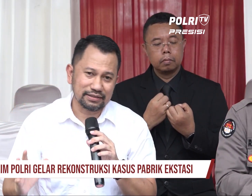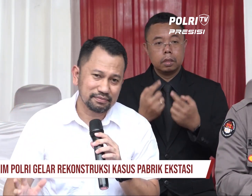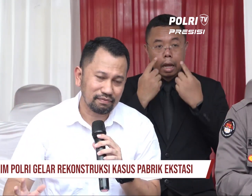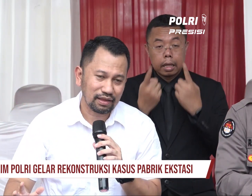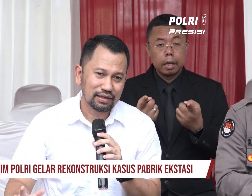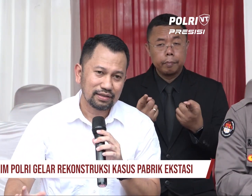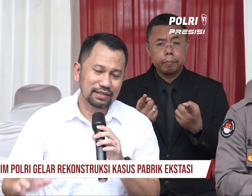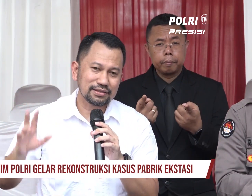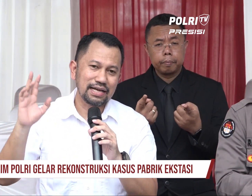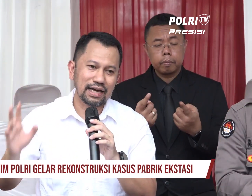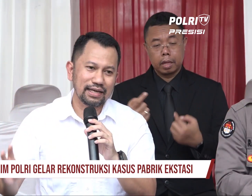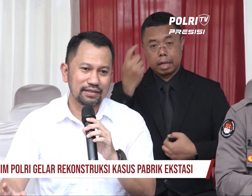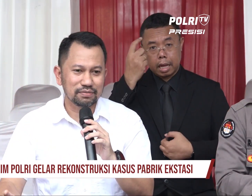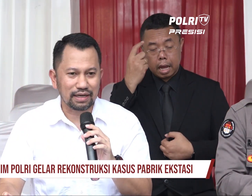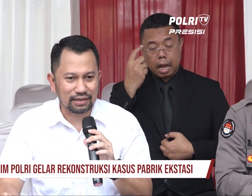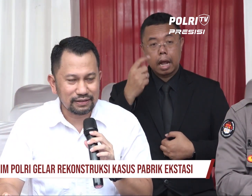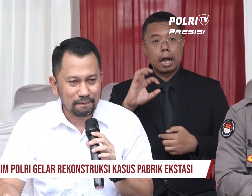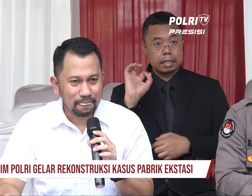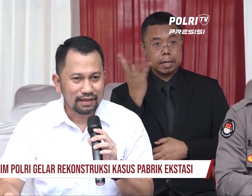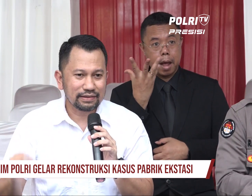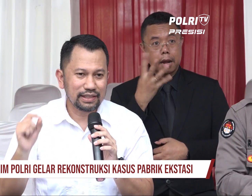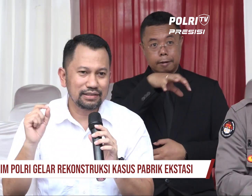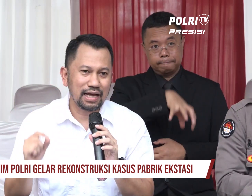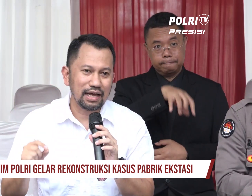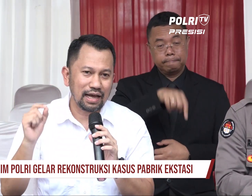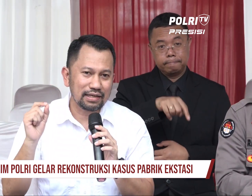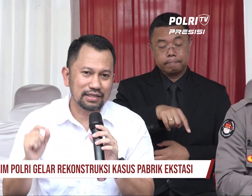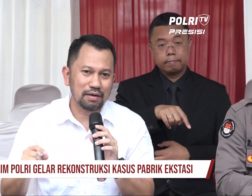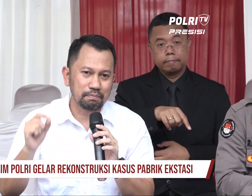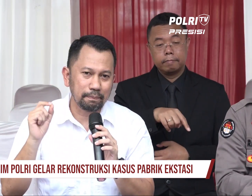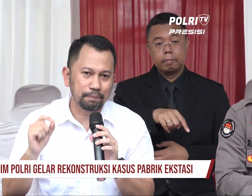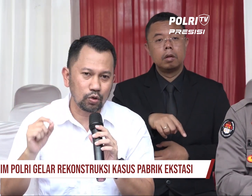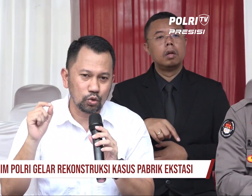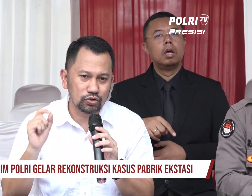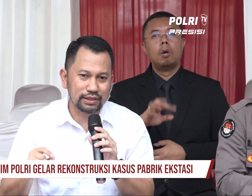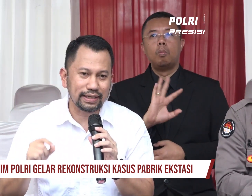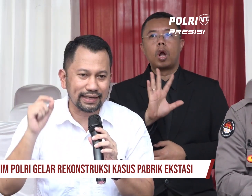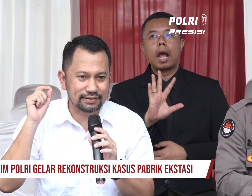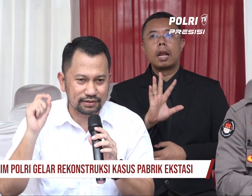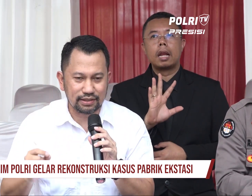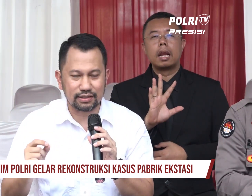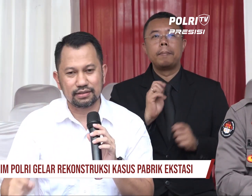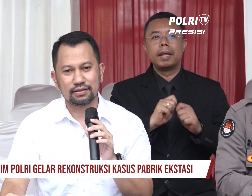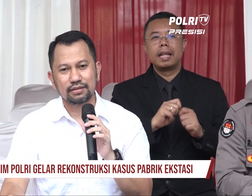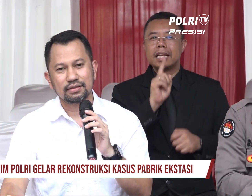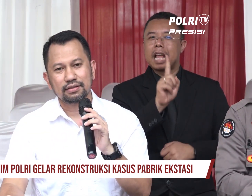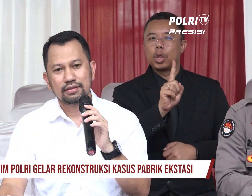Ternyata tersangka yang di Semarang tidak hanya memproduksi ekstasi.